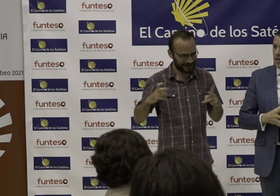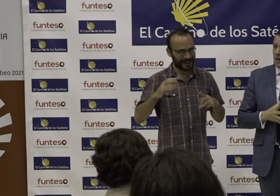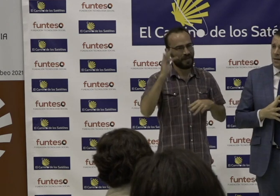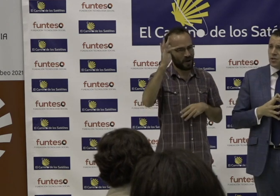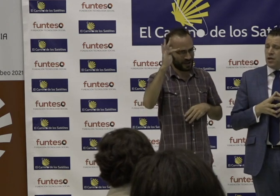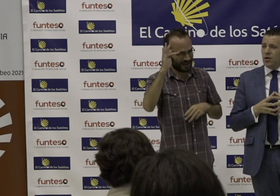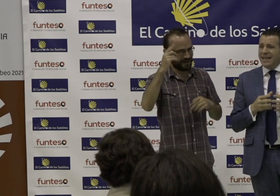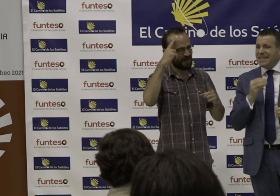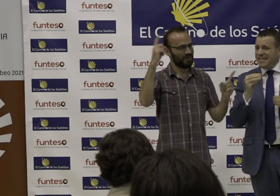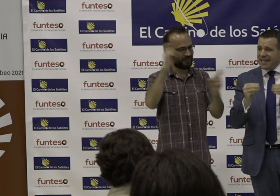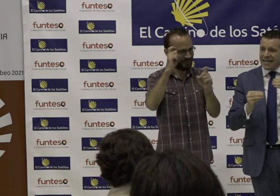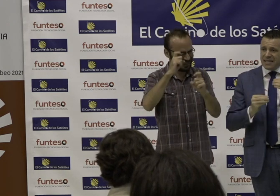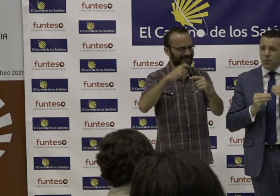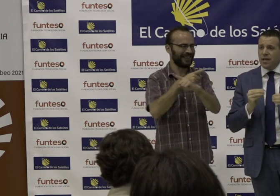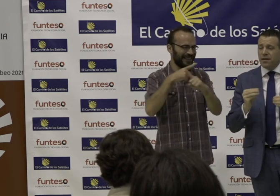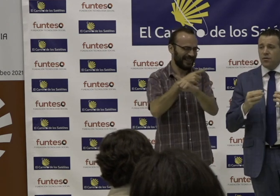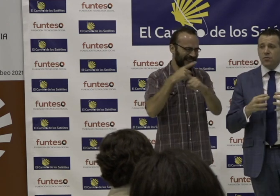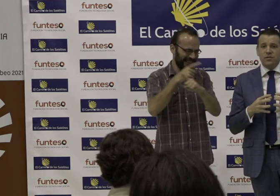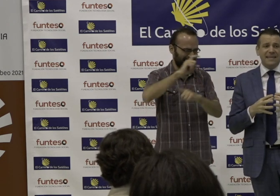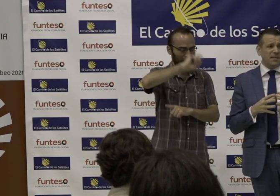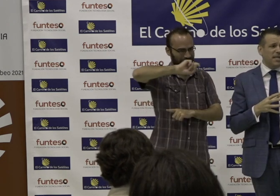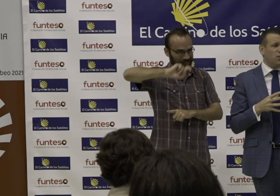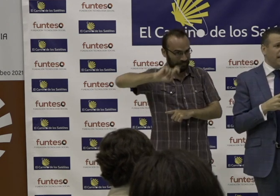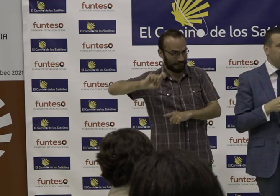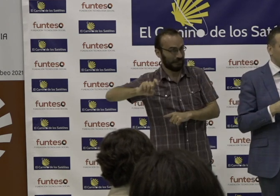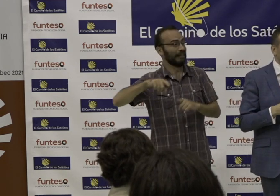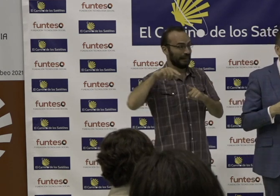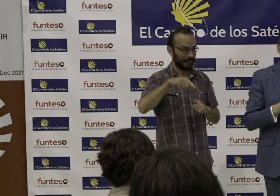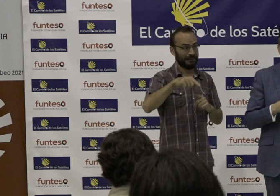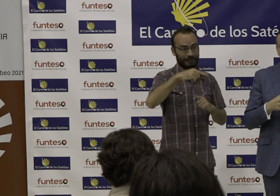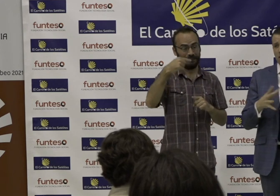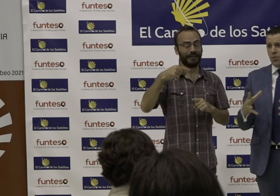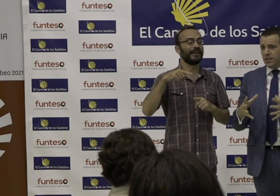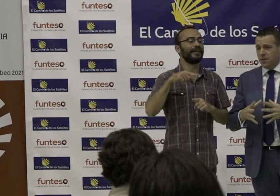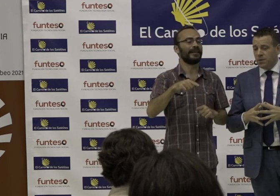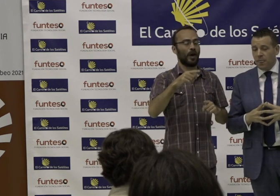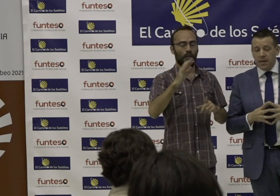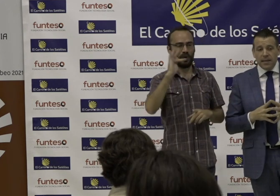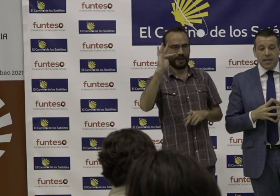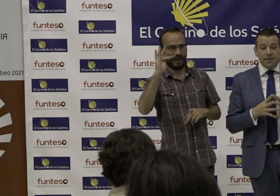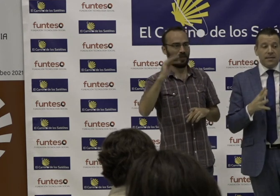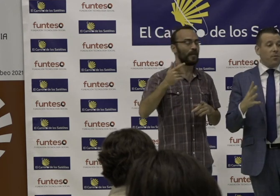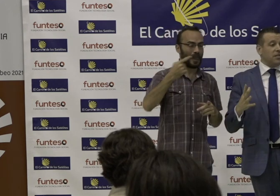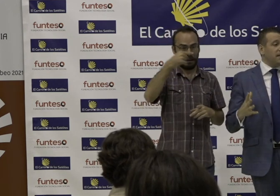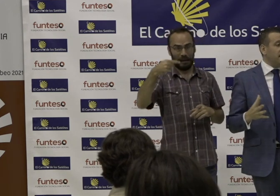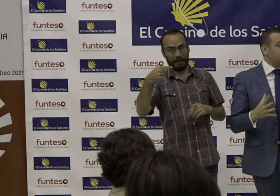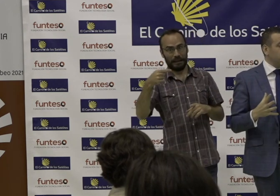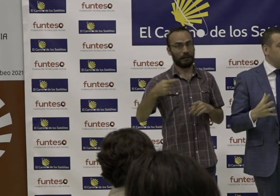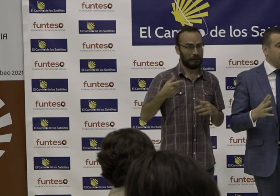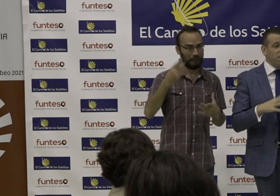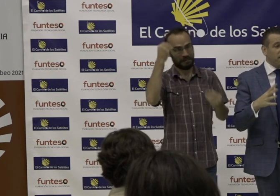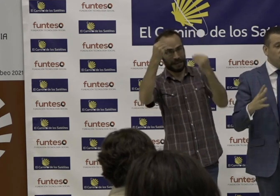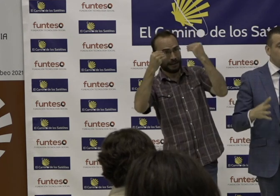neurotransmisores, hablamos de las descargas que puede hacer un sentimiento negativo, un sentimiento positivo. Y la verdad es que por las